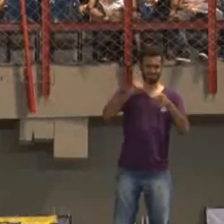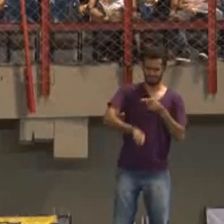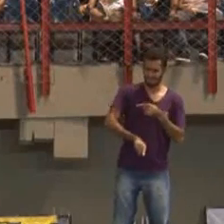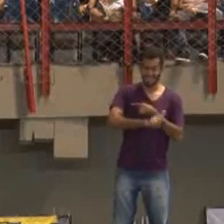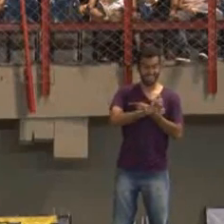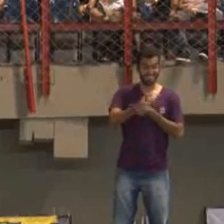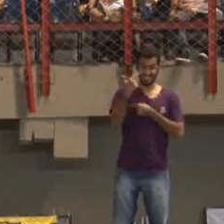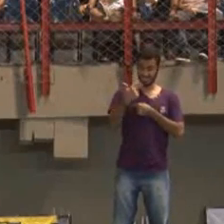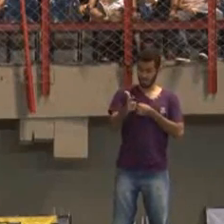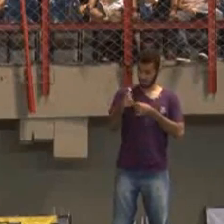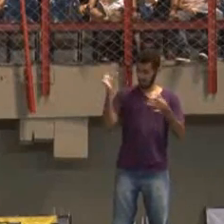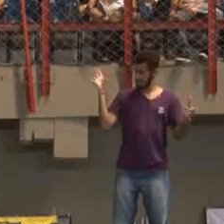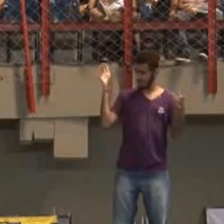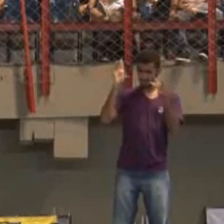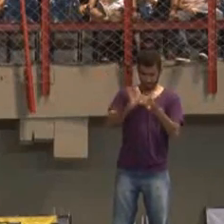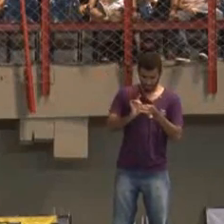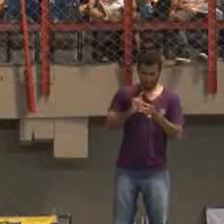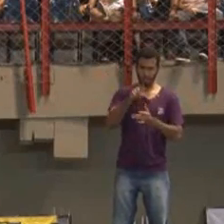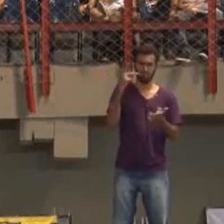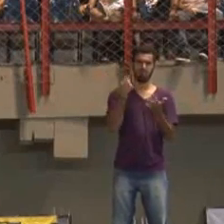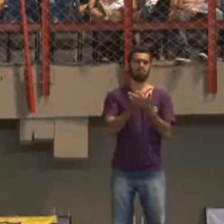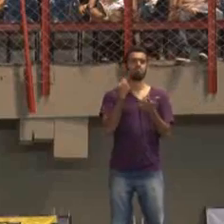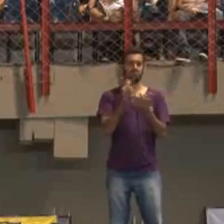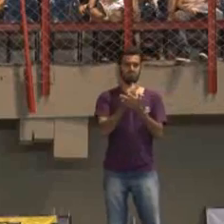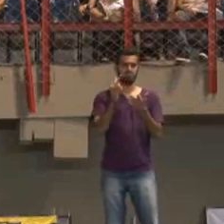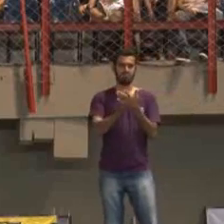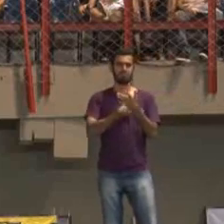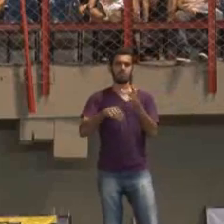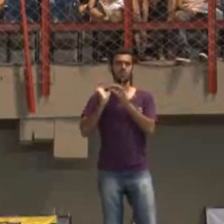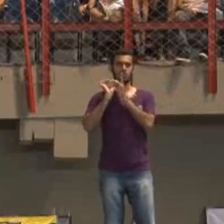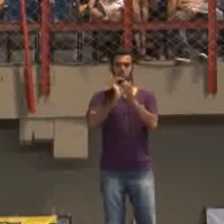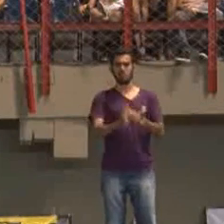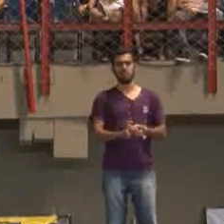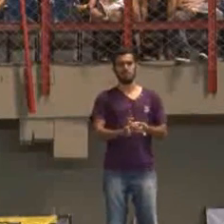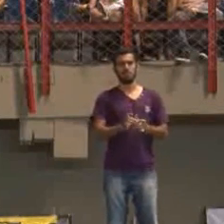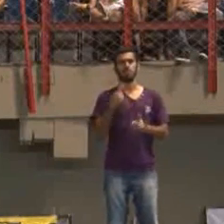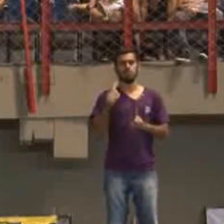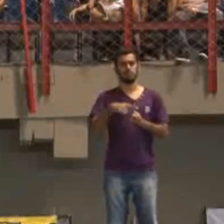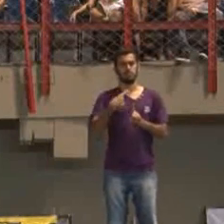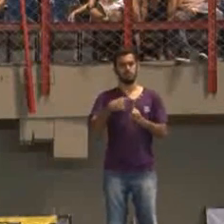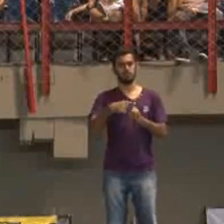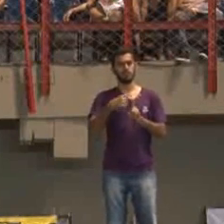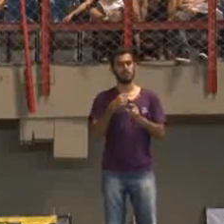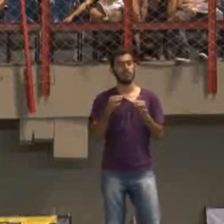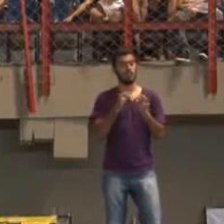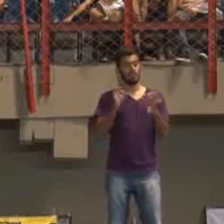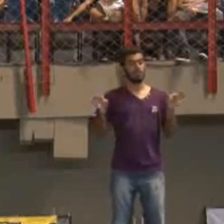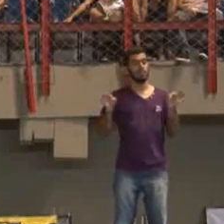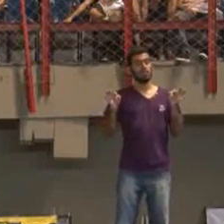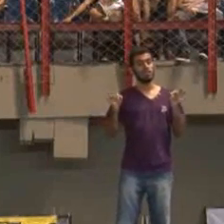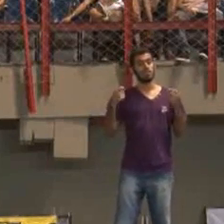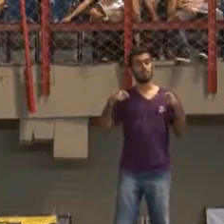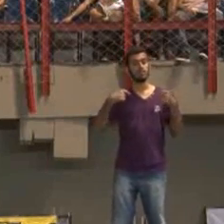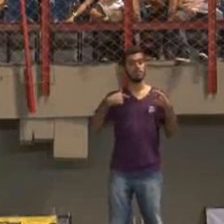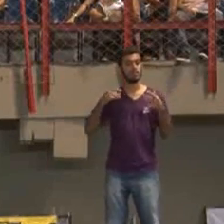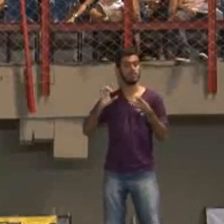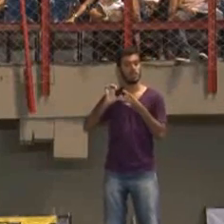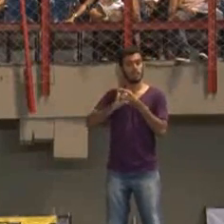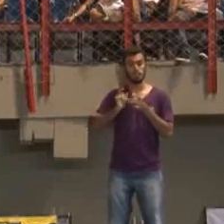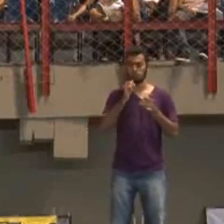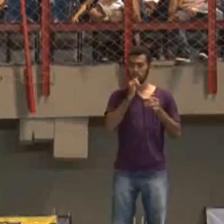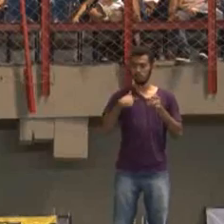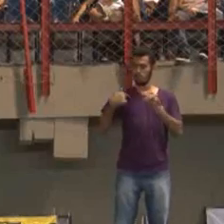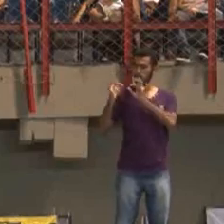essa relação, você vai cometer um erro de coesão, porque o termo conector, o então, dessa